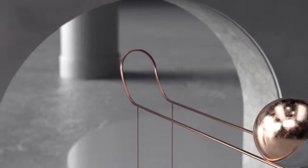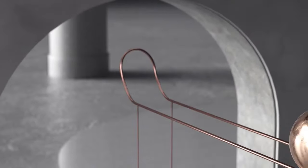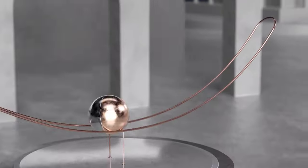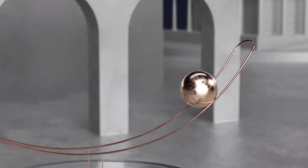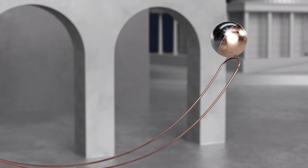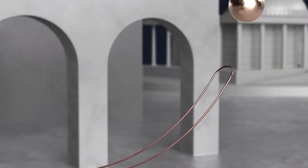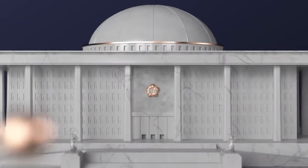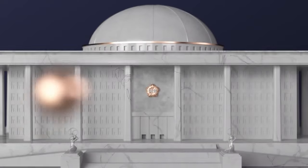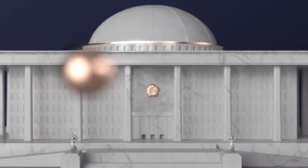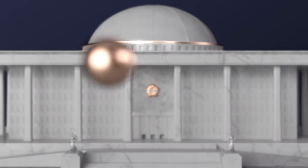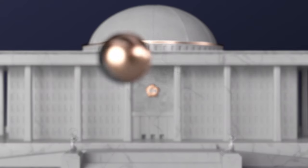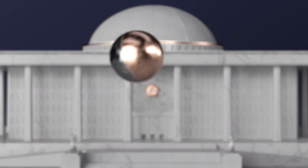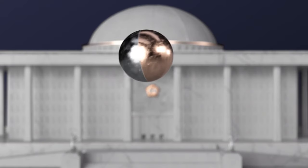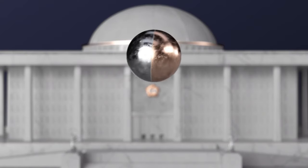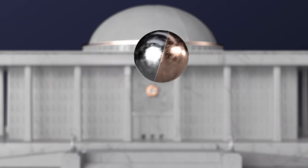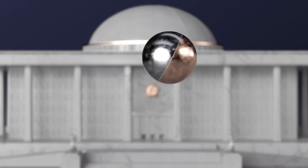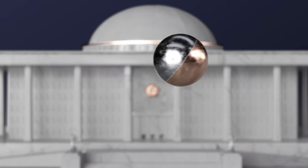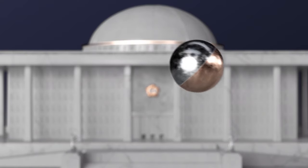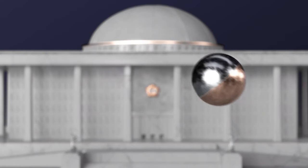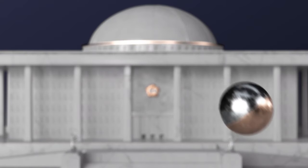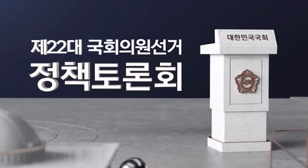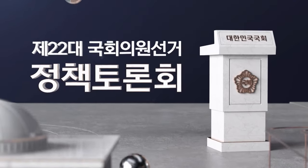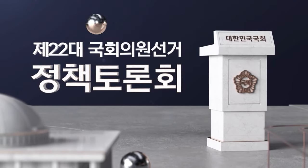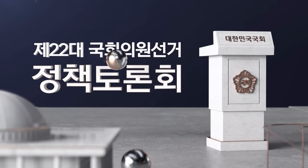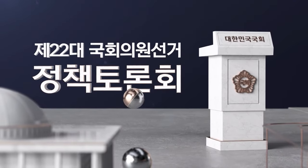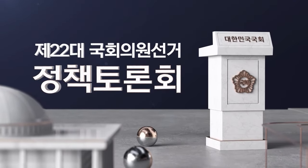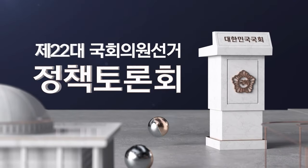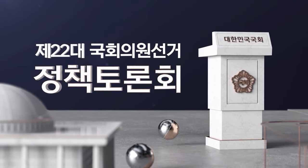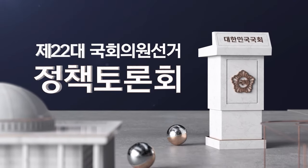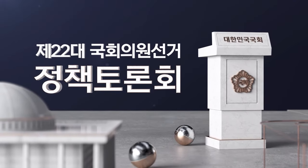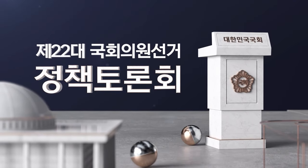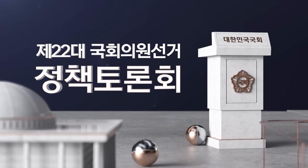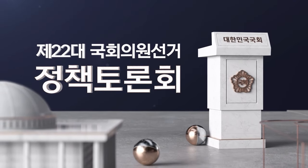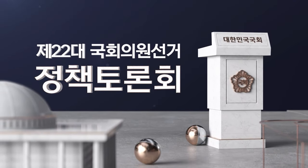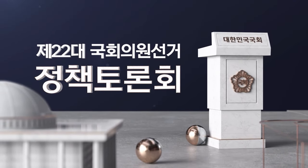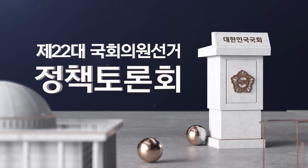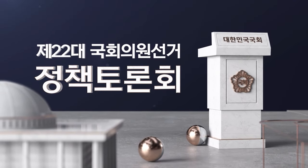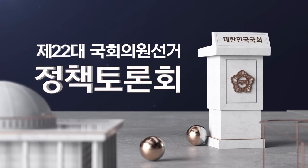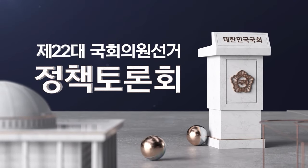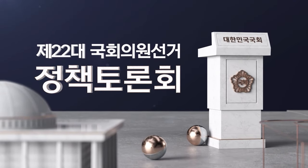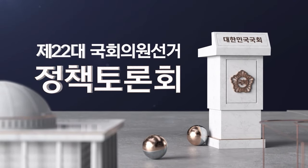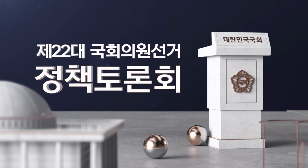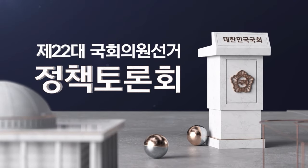한글자막 한효정